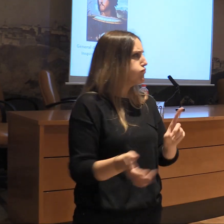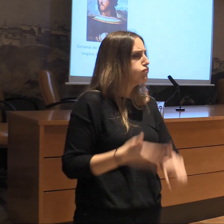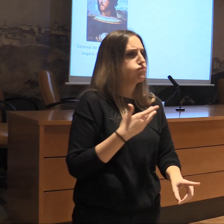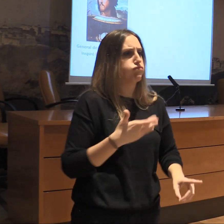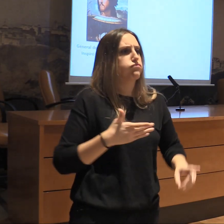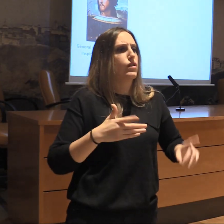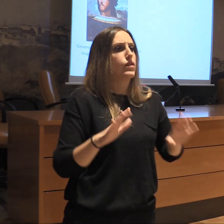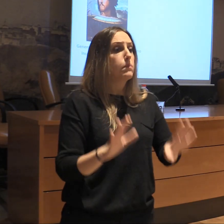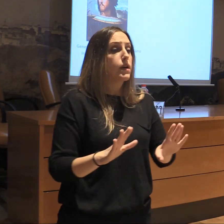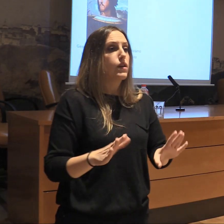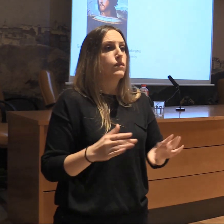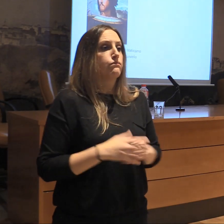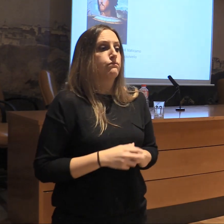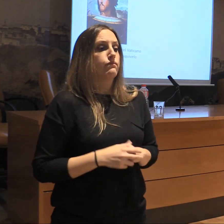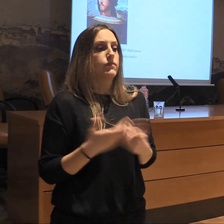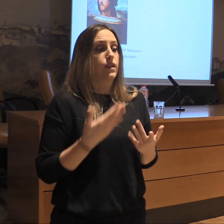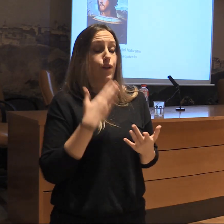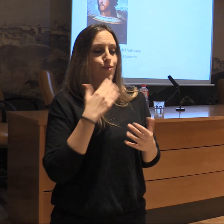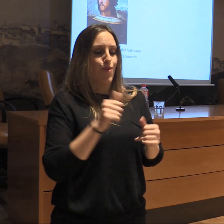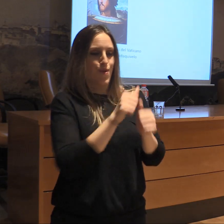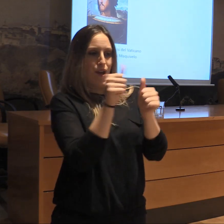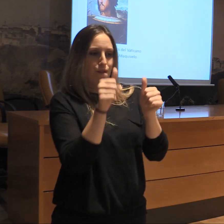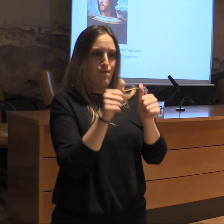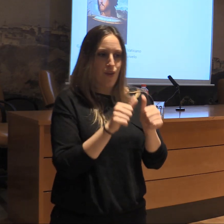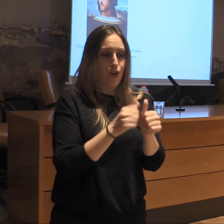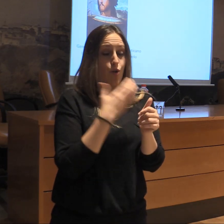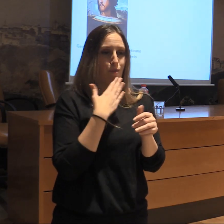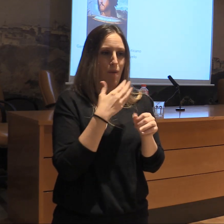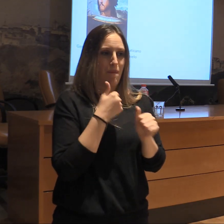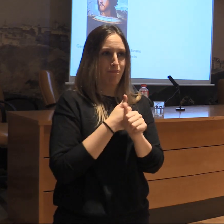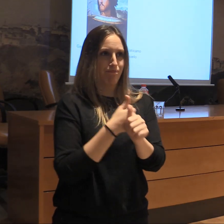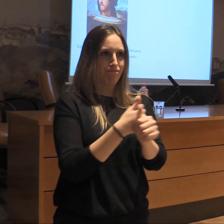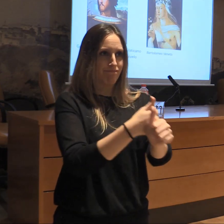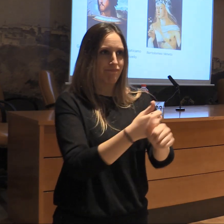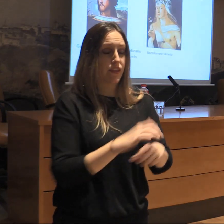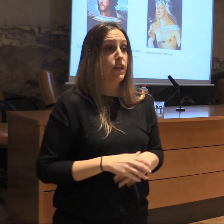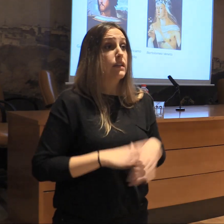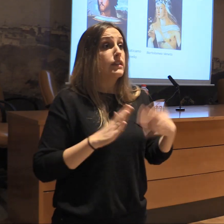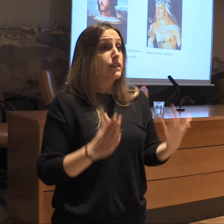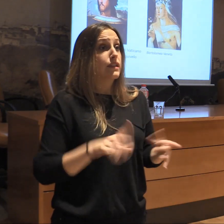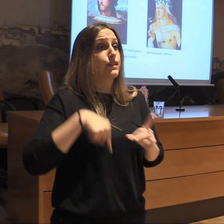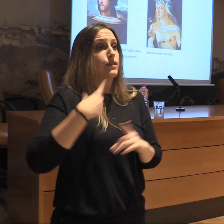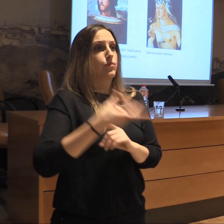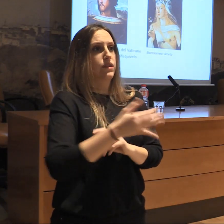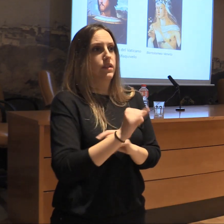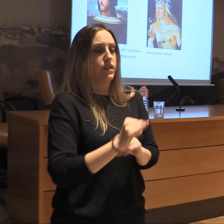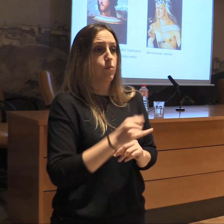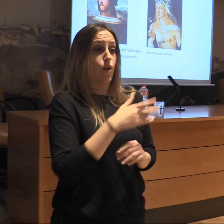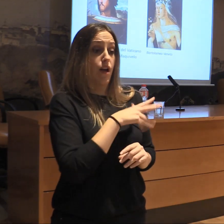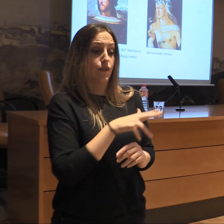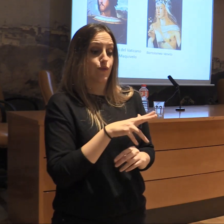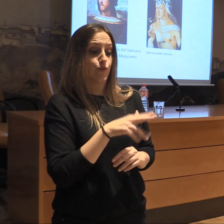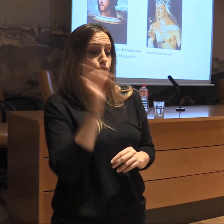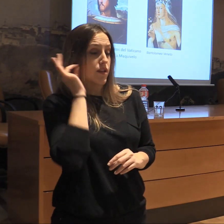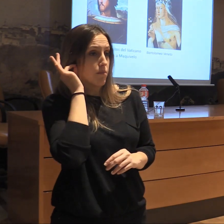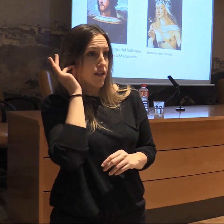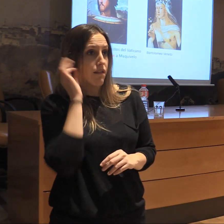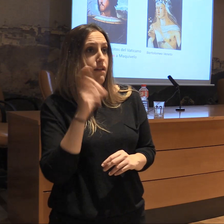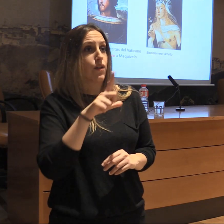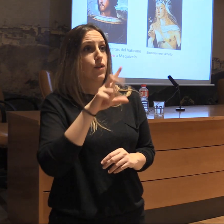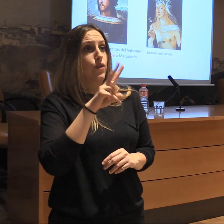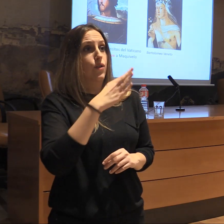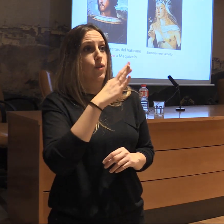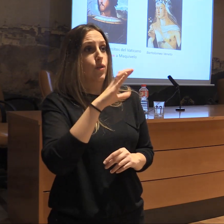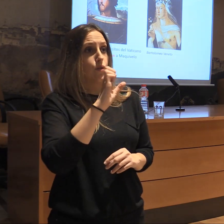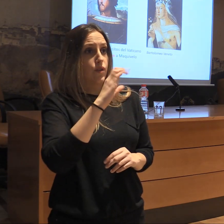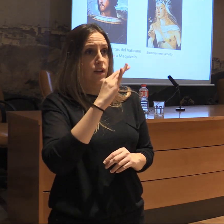elegido por Maquiavelo como modelo de su príncipe. Y luego tenemos a su hermana, Lucrecia Borgia,